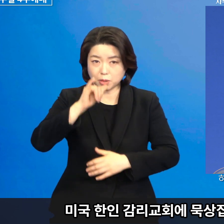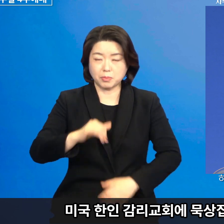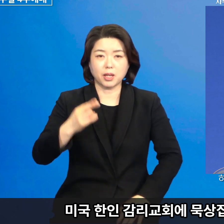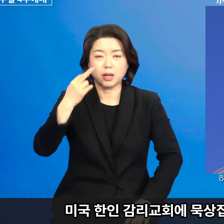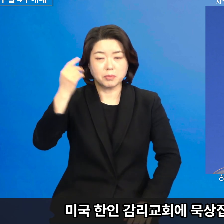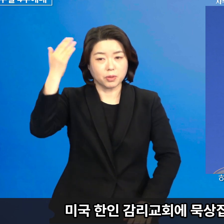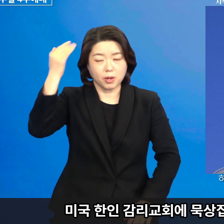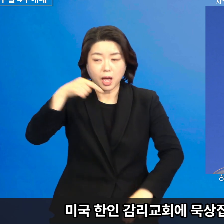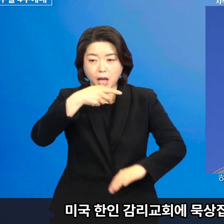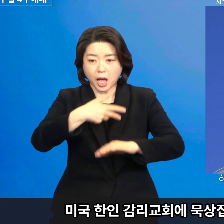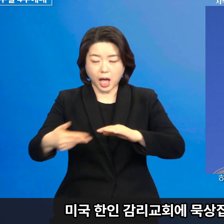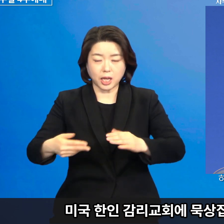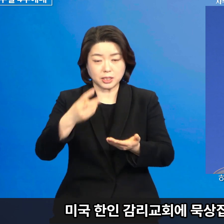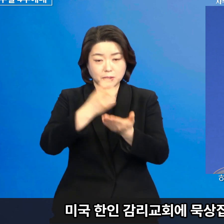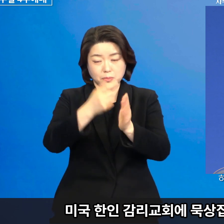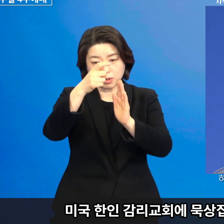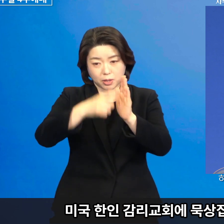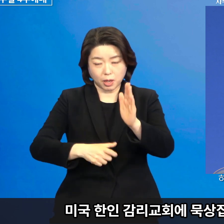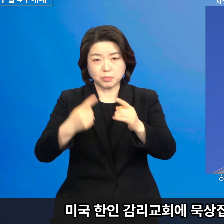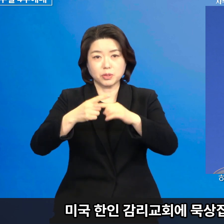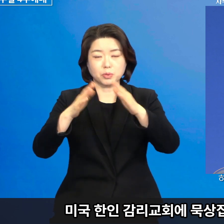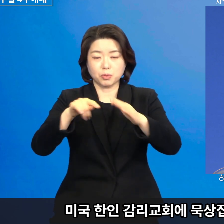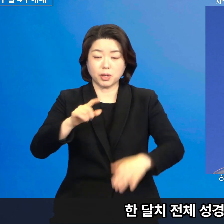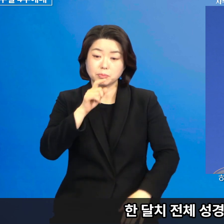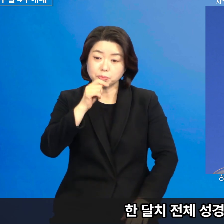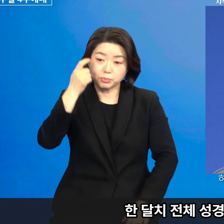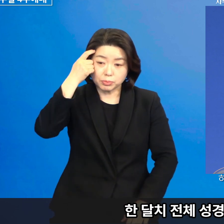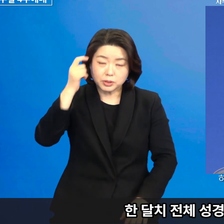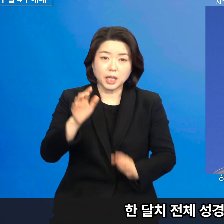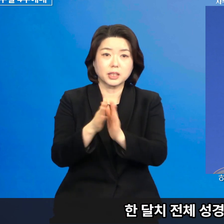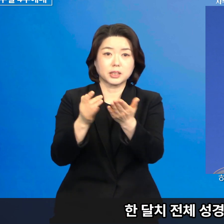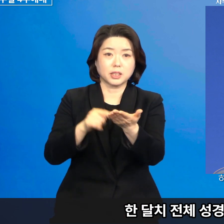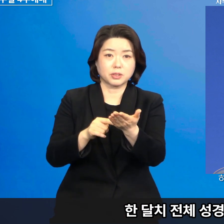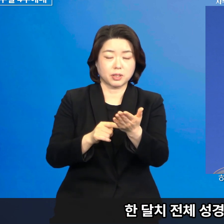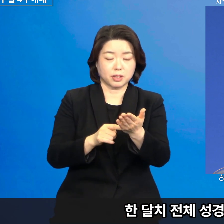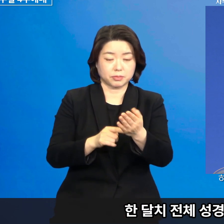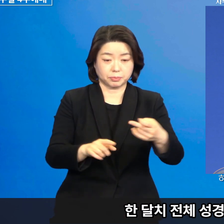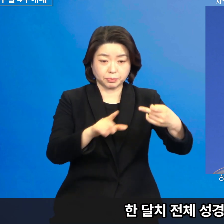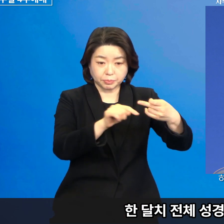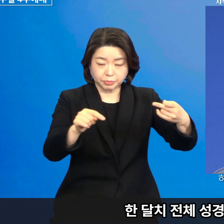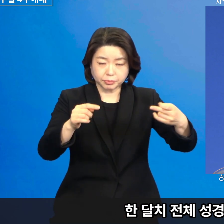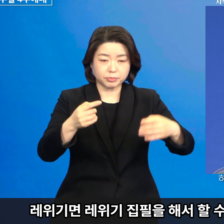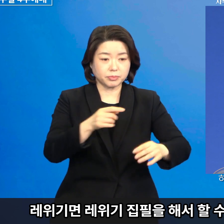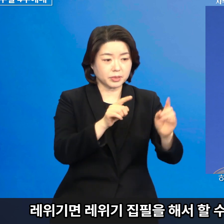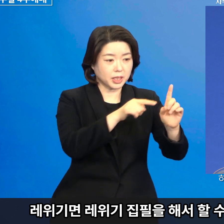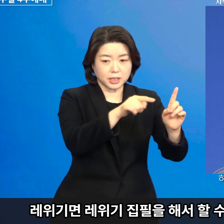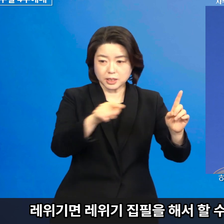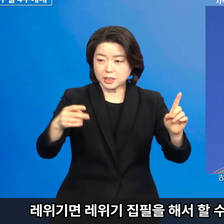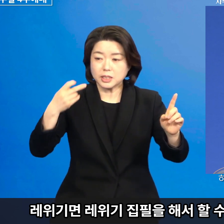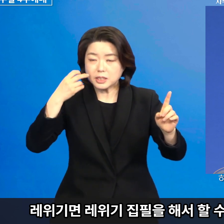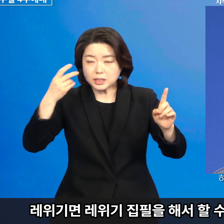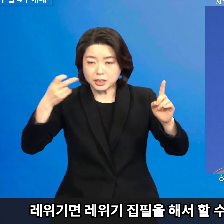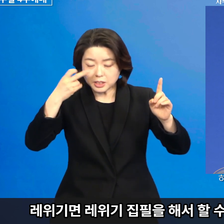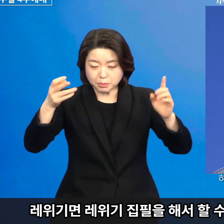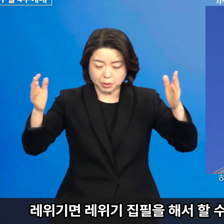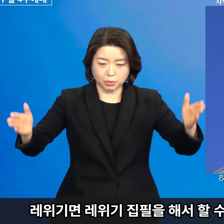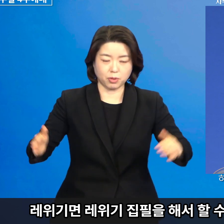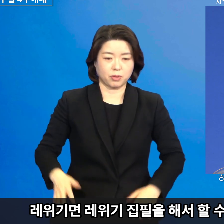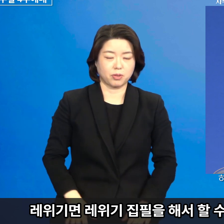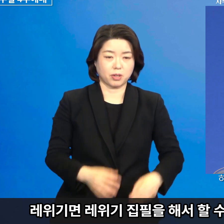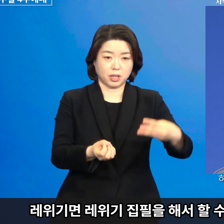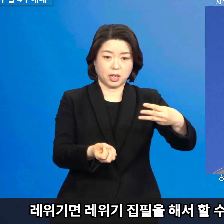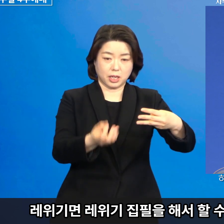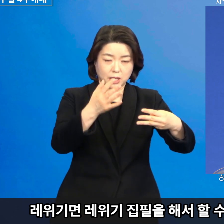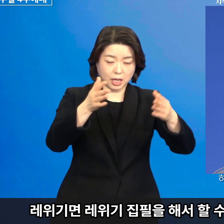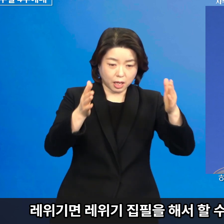한인 감리교회 묵상집이 있는데 그 12개월 중에 한 달치 전체 한 성경 한 권 전체를, 뭐 레위기면 레위기, 이거를